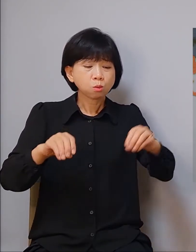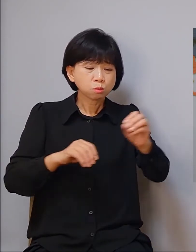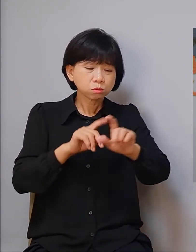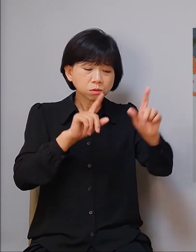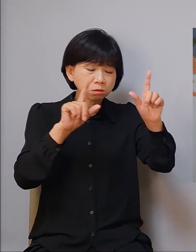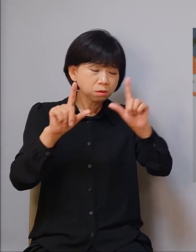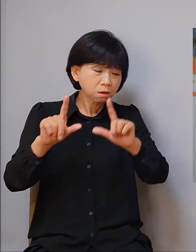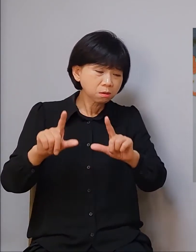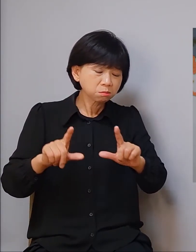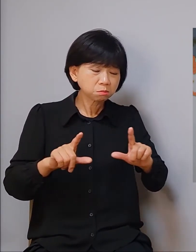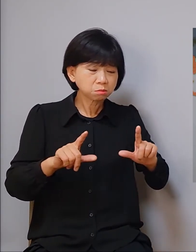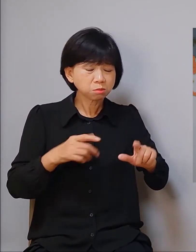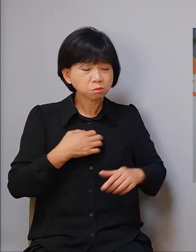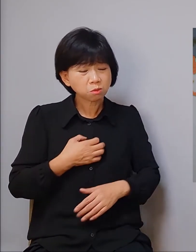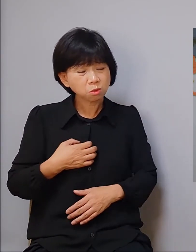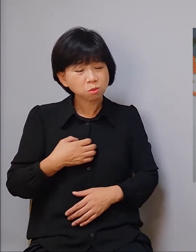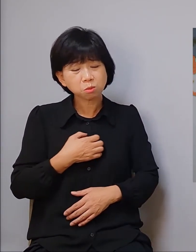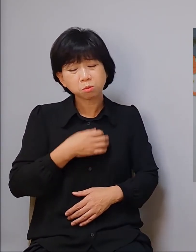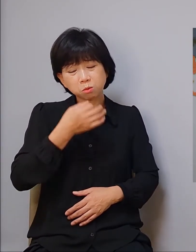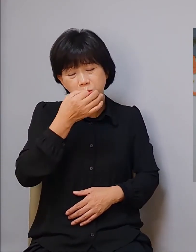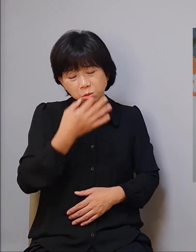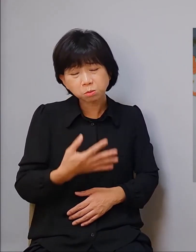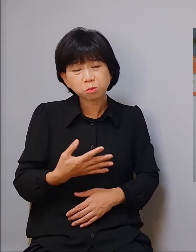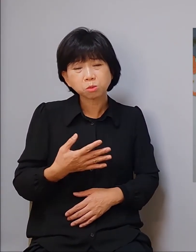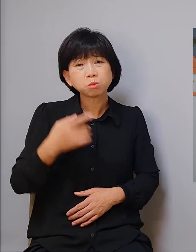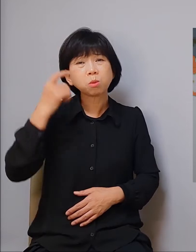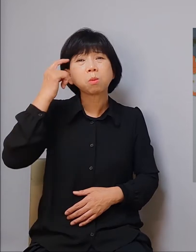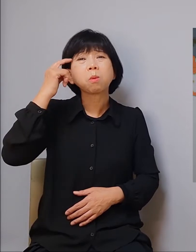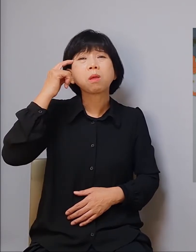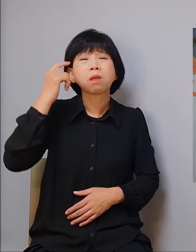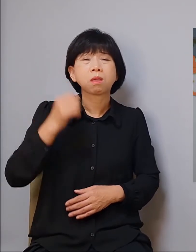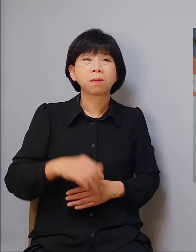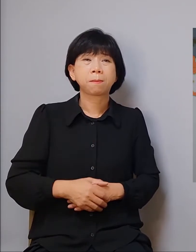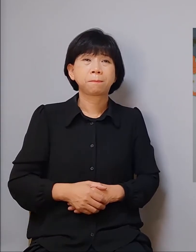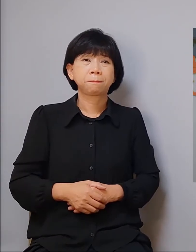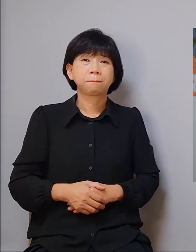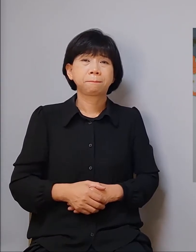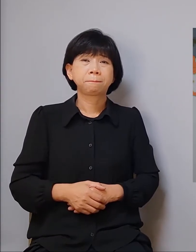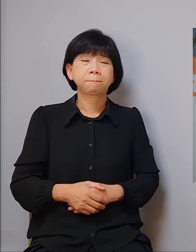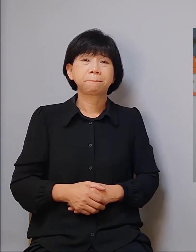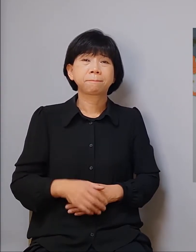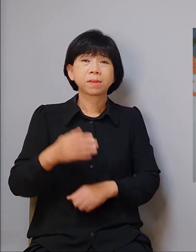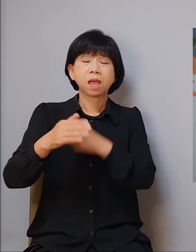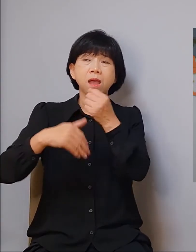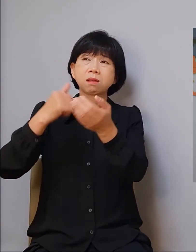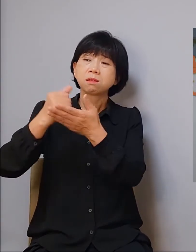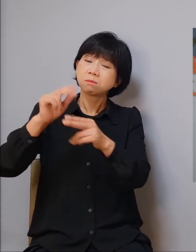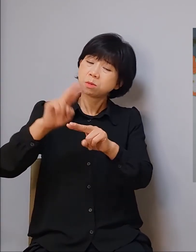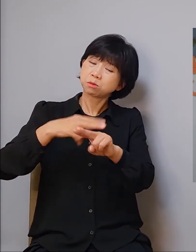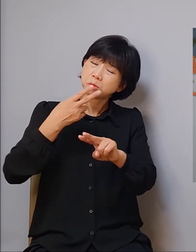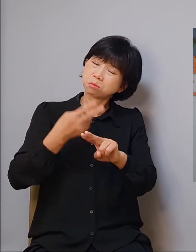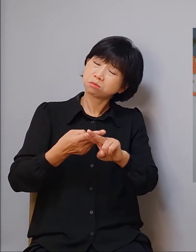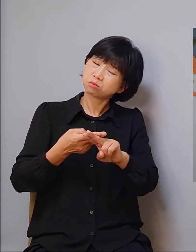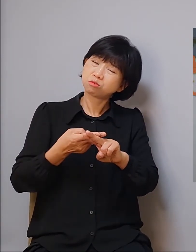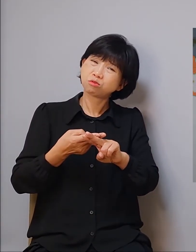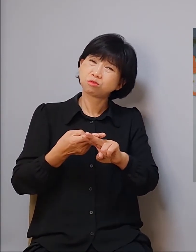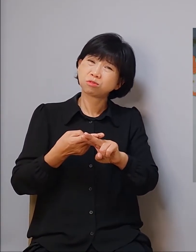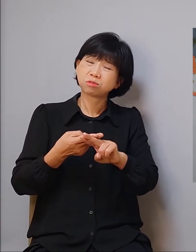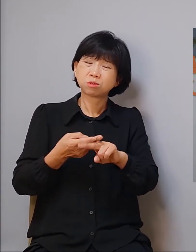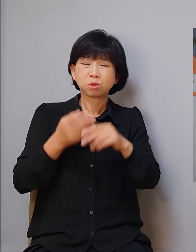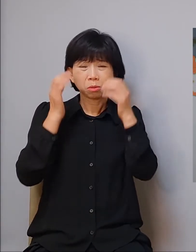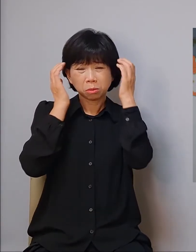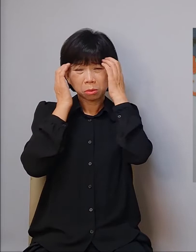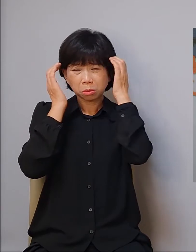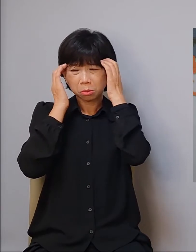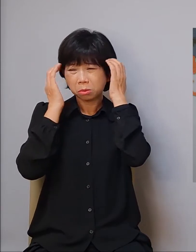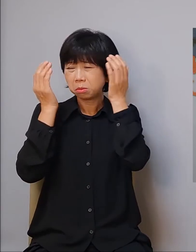인생 자체가 너무 괴롭고 힘든 거죠. 말이 하나님의 선물이지 이 고통은 받고 싶지 않은